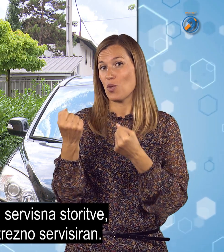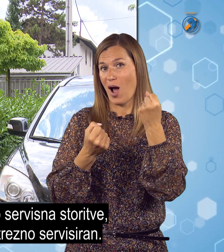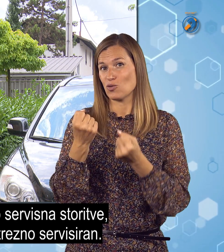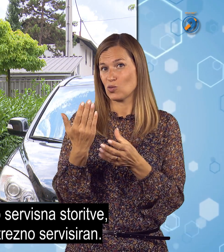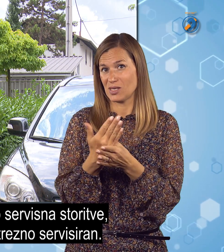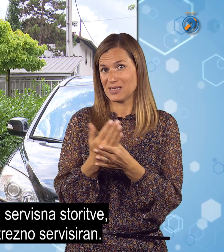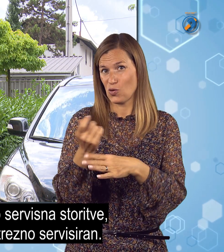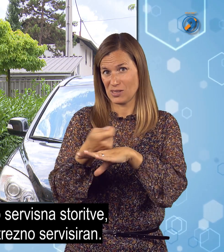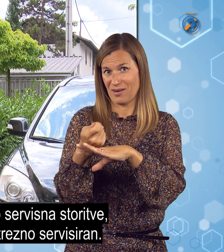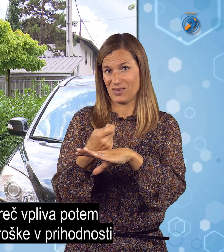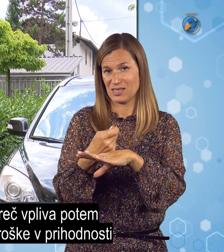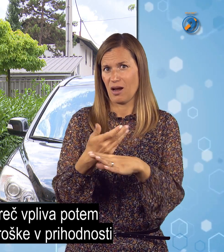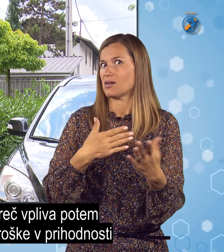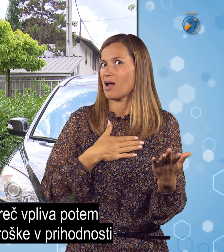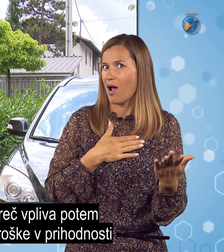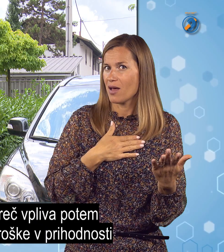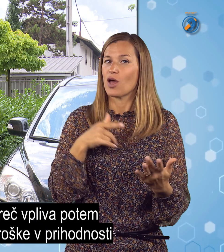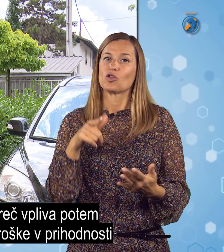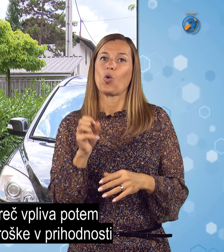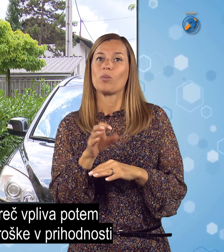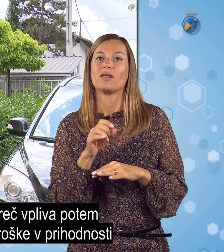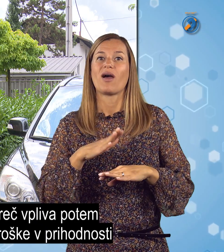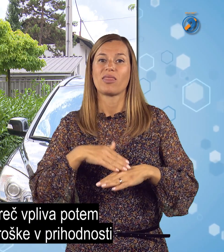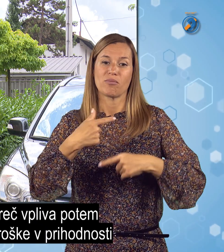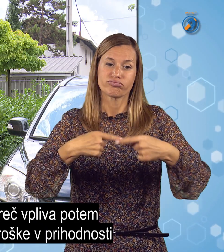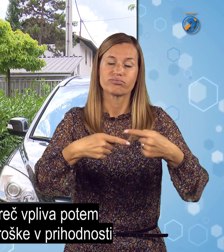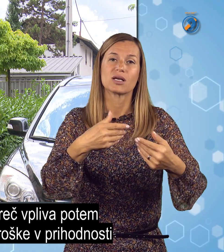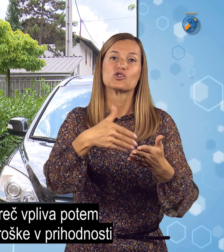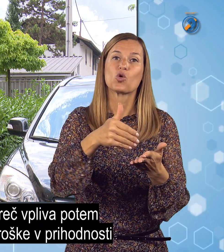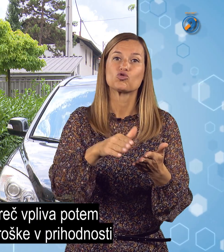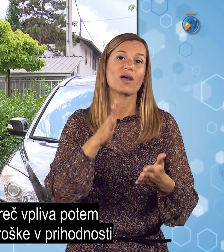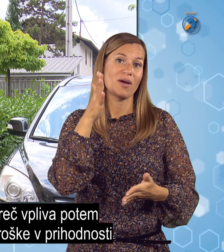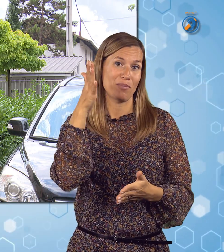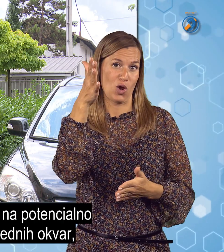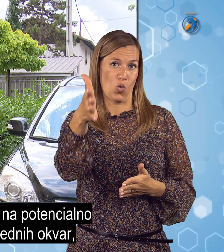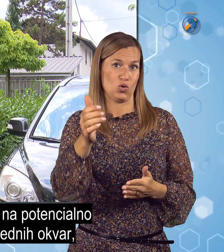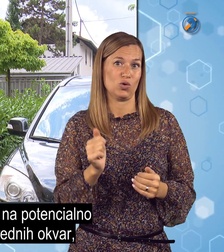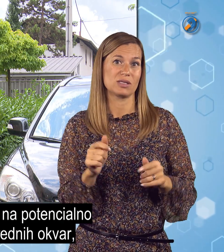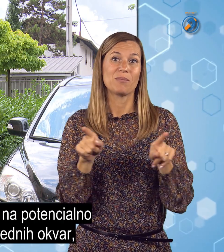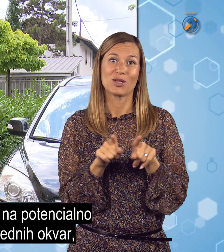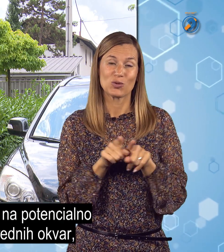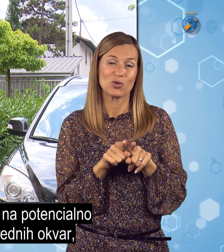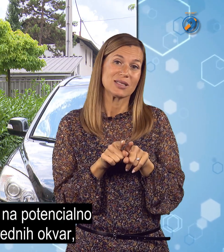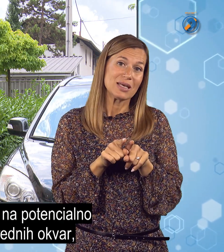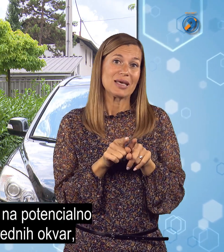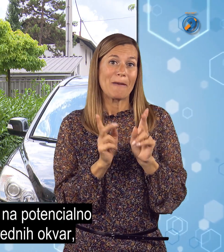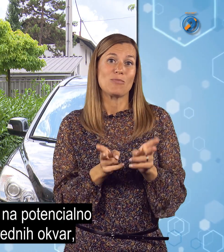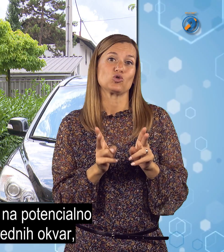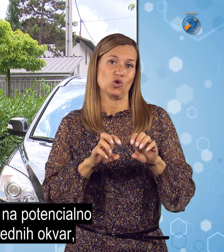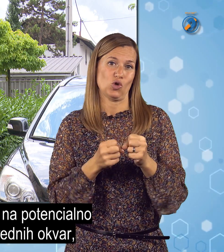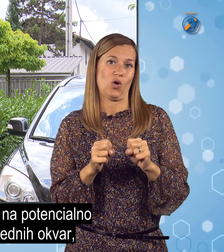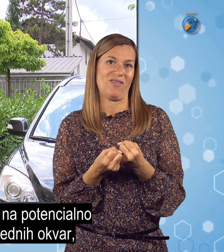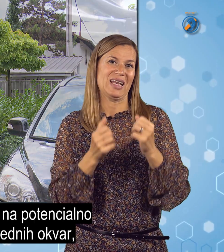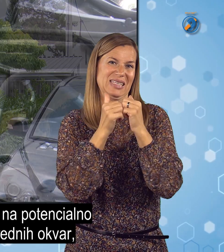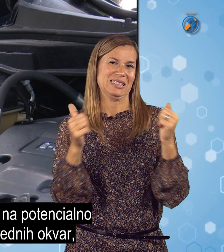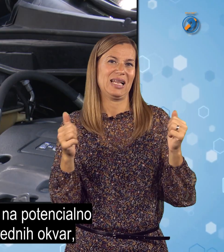avto ustrezno servisiran. Zakaj? To namreč vpliva potem na potencialne stroške v prihodnosti in seveda tudi potencialno